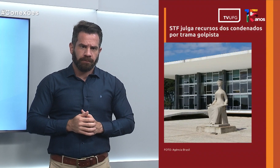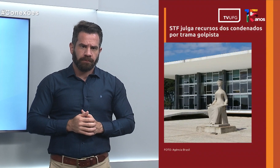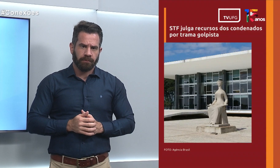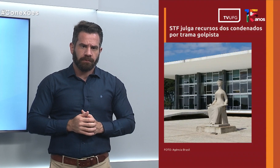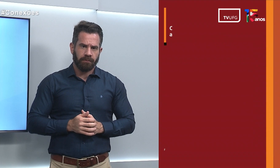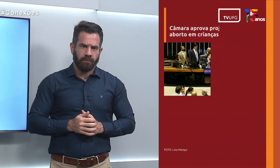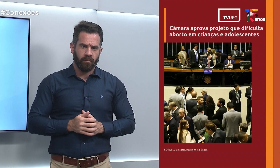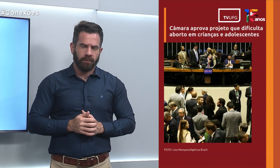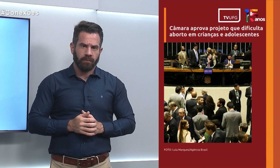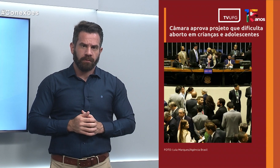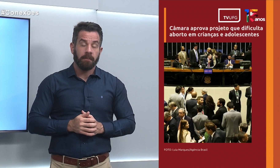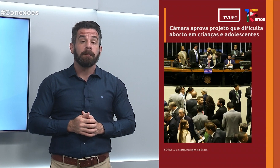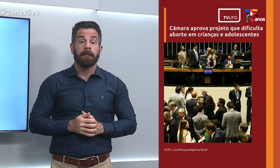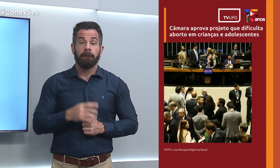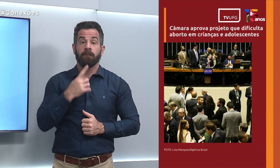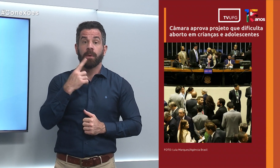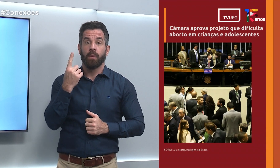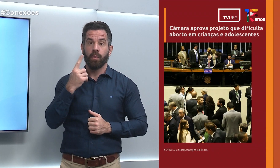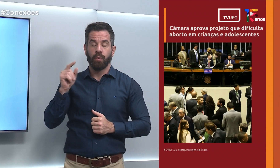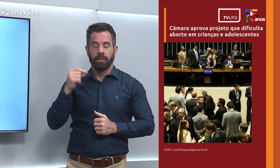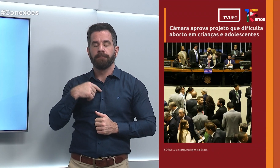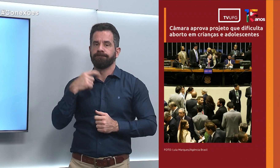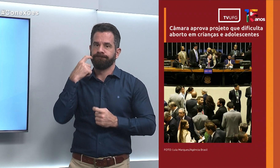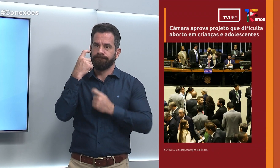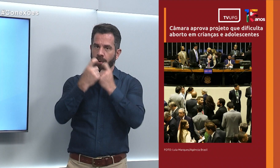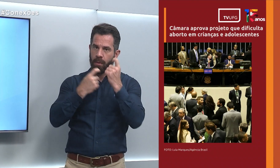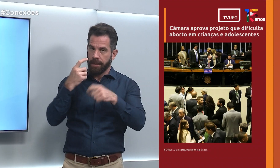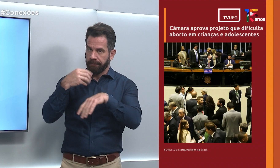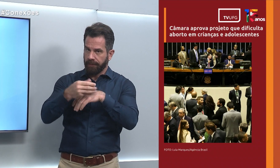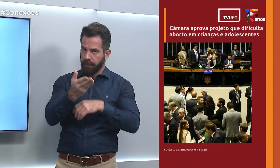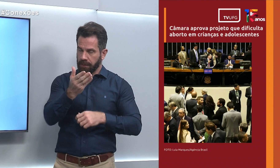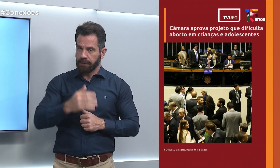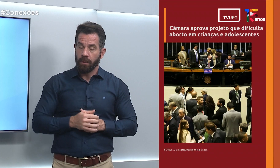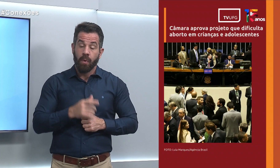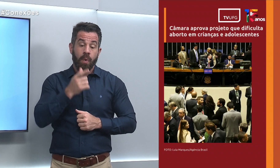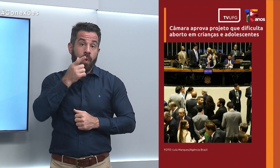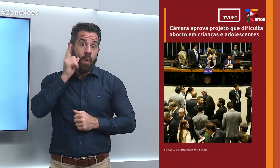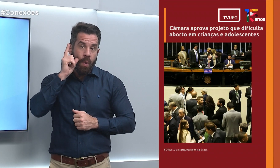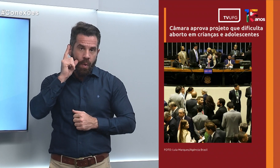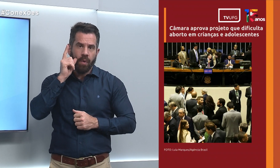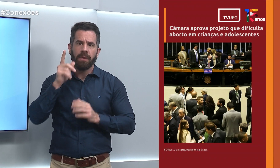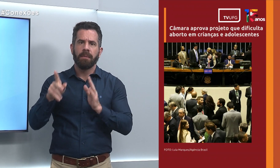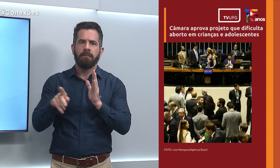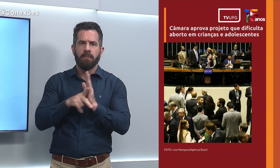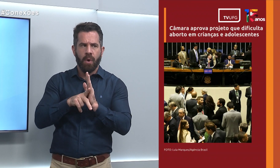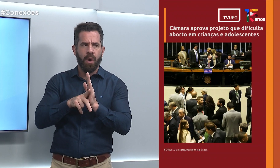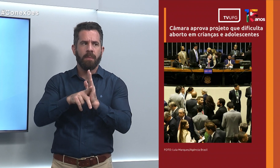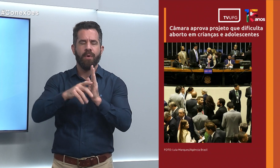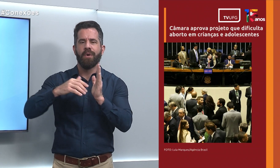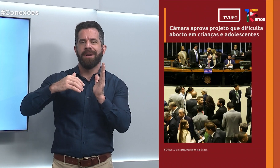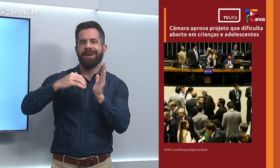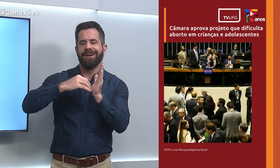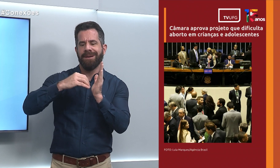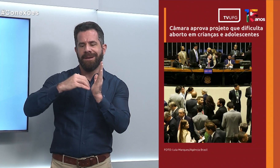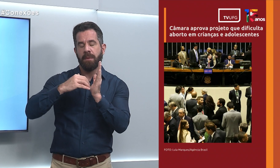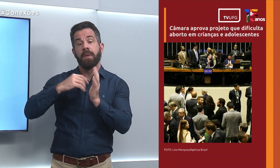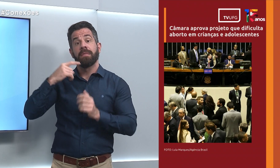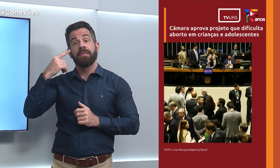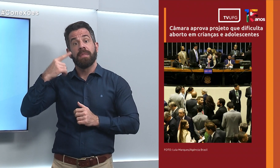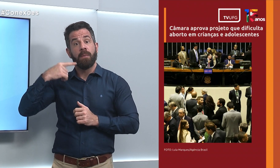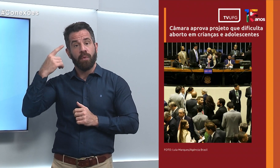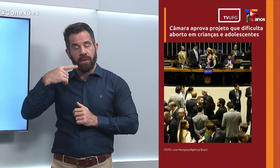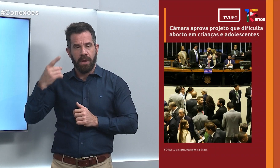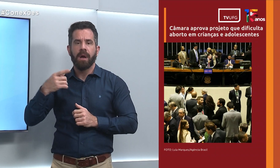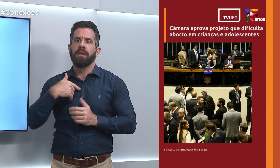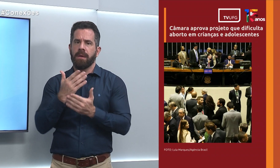Para finalizar, uma informação preocupante. Ontem, a Câmara dos Deputados aprovou o projeto que pode